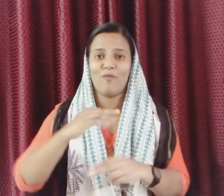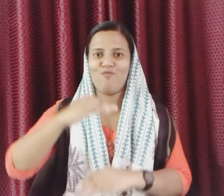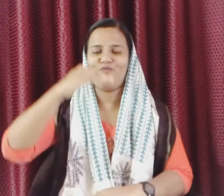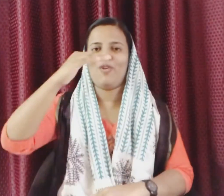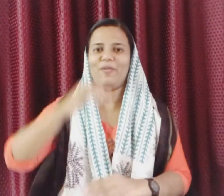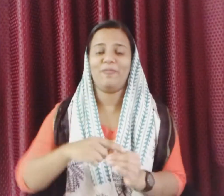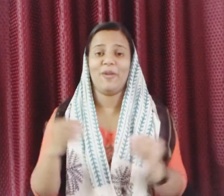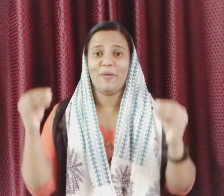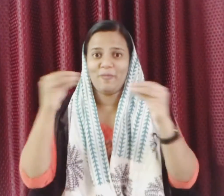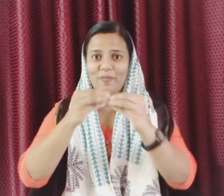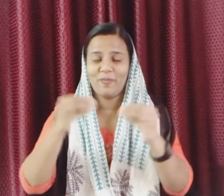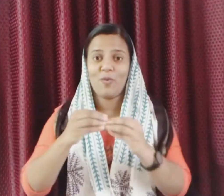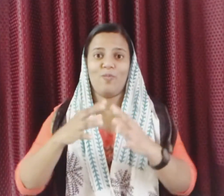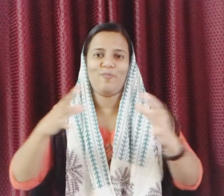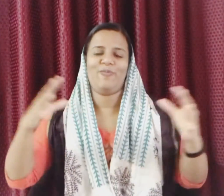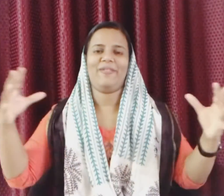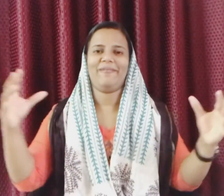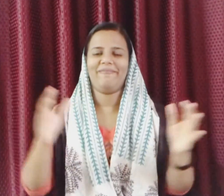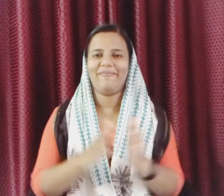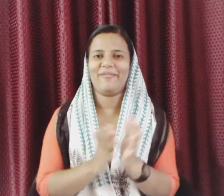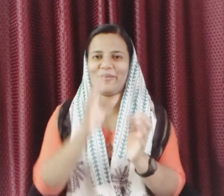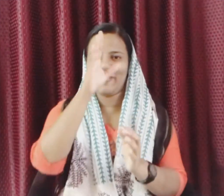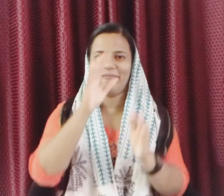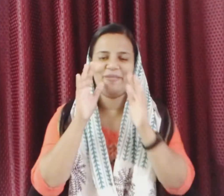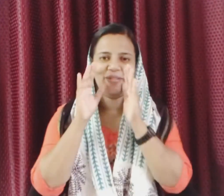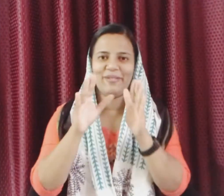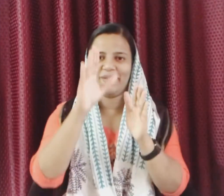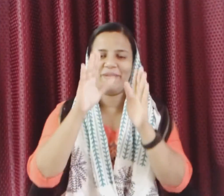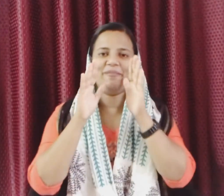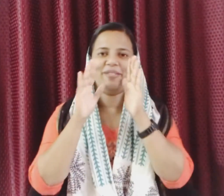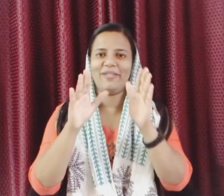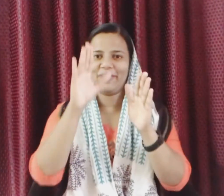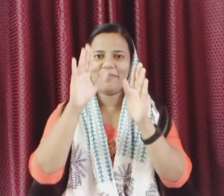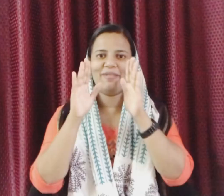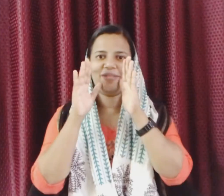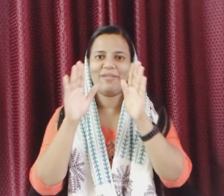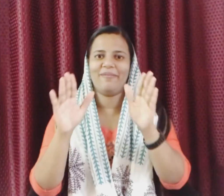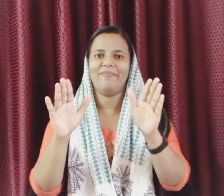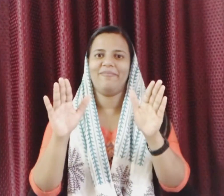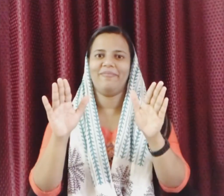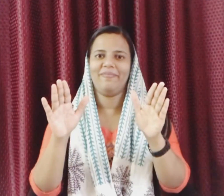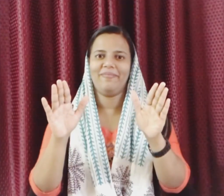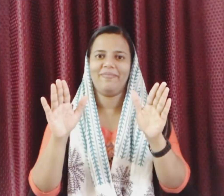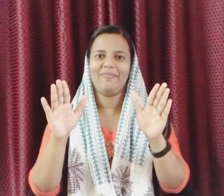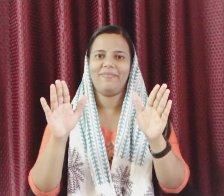ക്രിസ്തുവിൻ്റെ നാമത്തിൽ വളരും, വർദ്ധിക്കും, പേരുകും. God bless you. God bless you. God bless you.